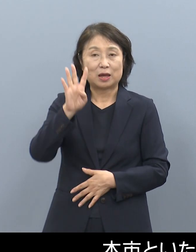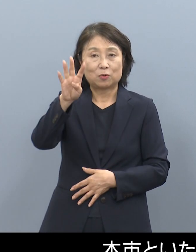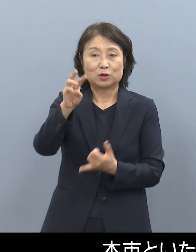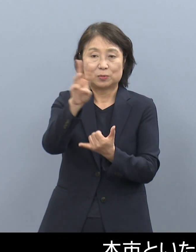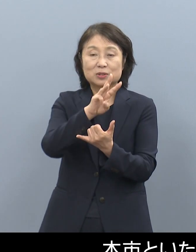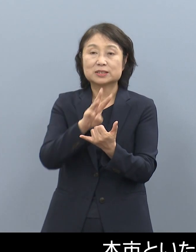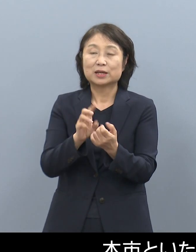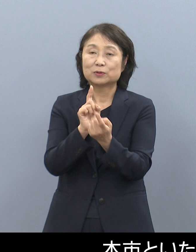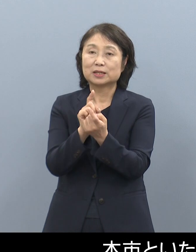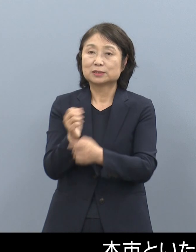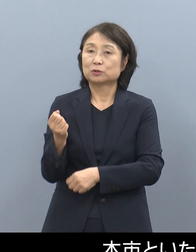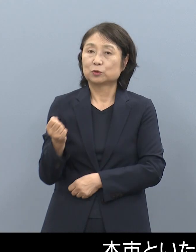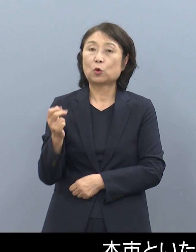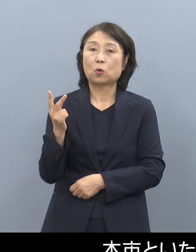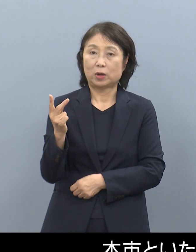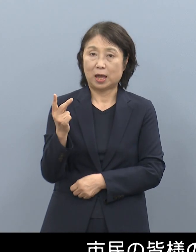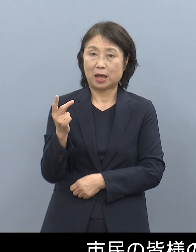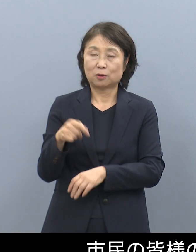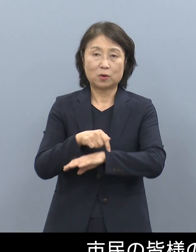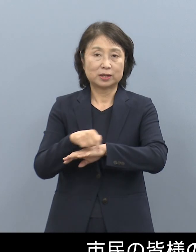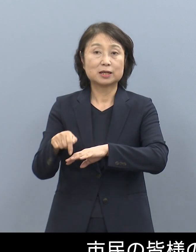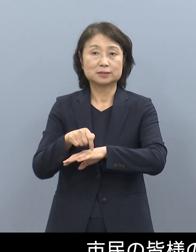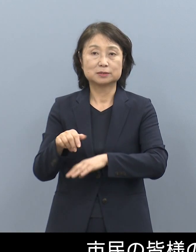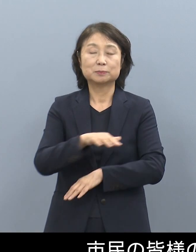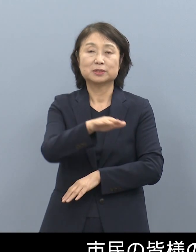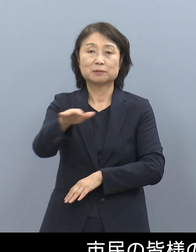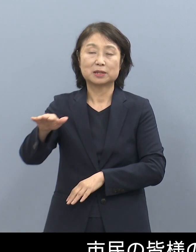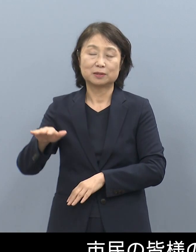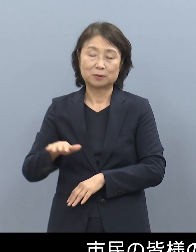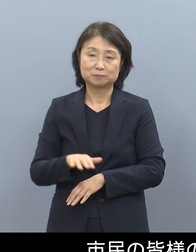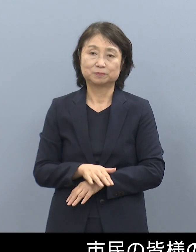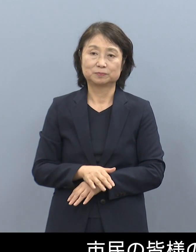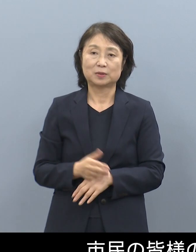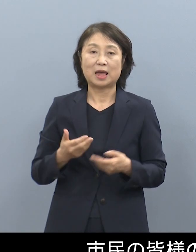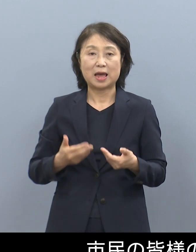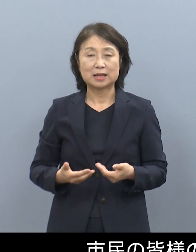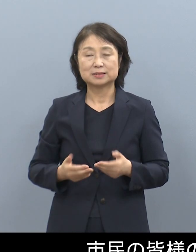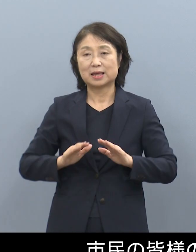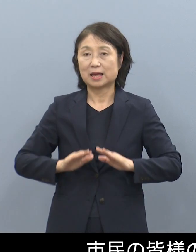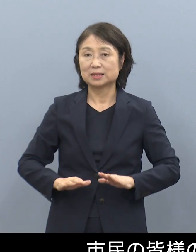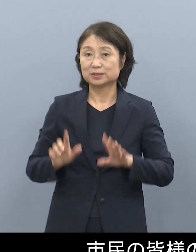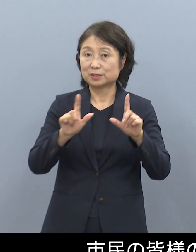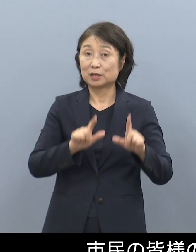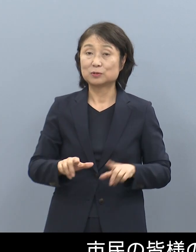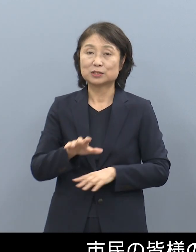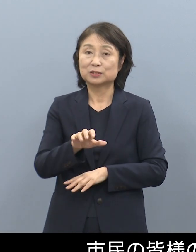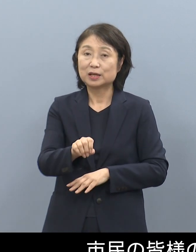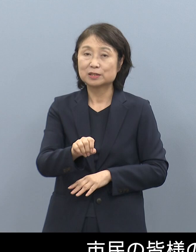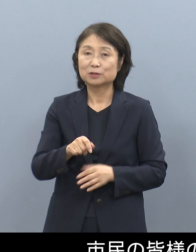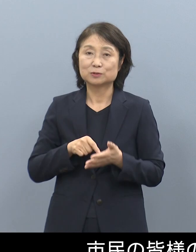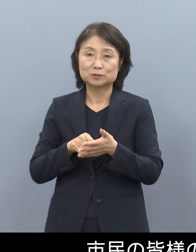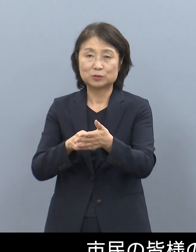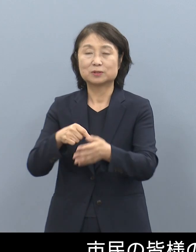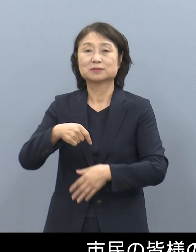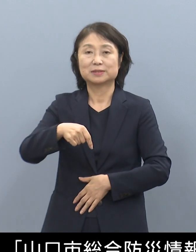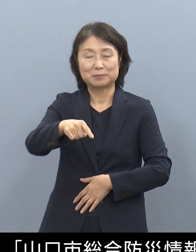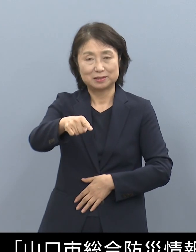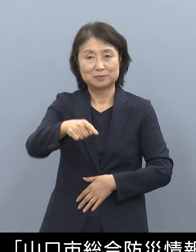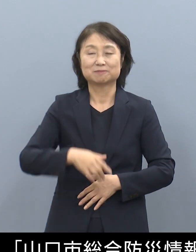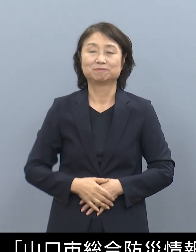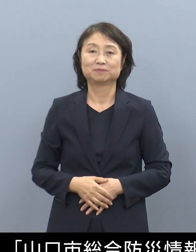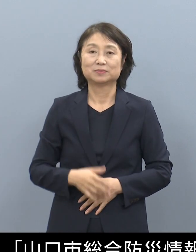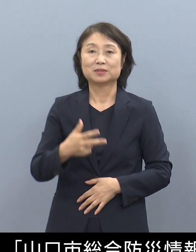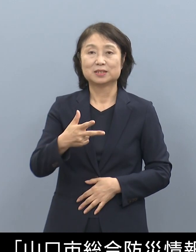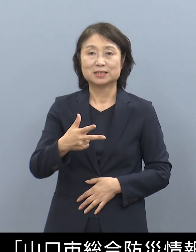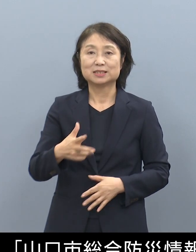災害対策の強化を図りまして、市民の皆様の安全安心な暮らしの確保に努めてまいります。山